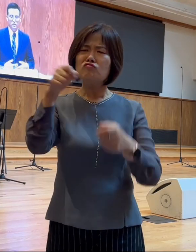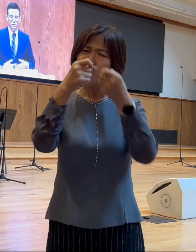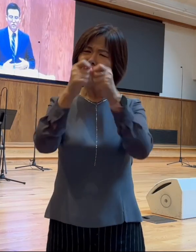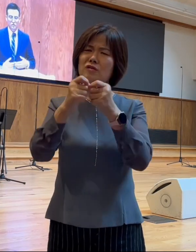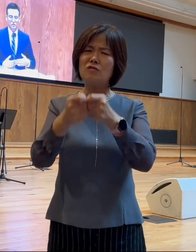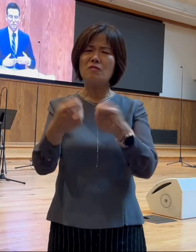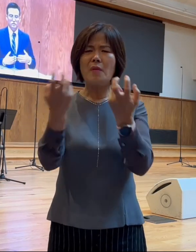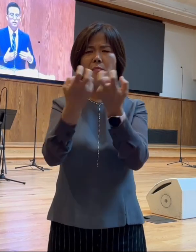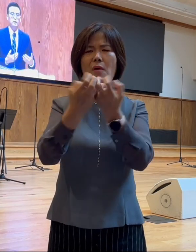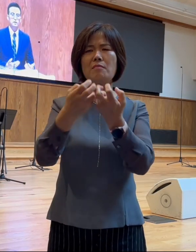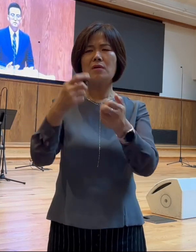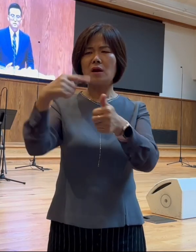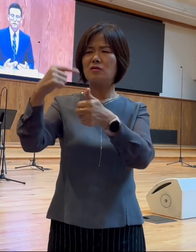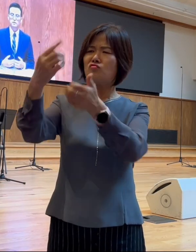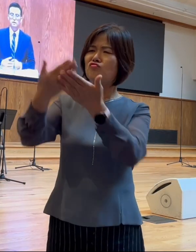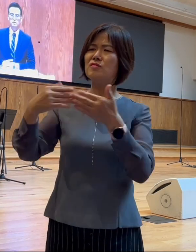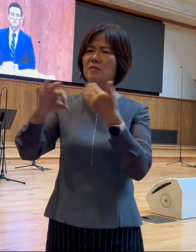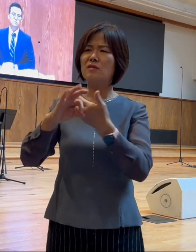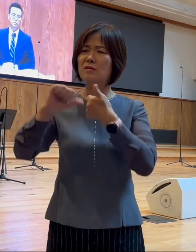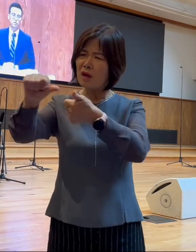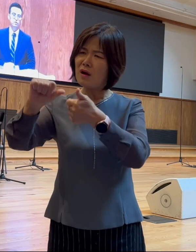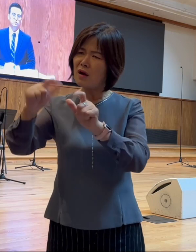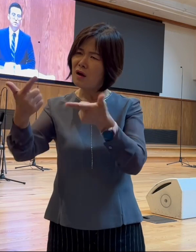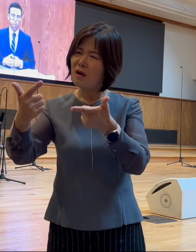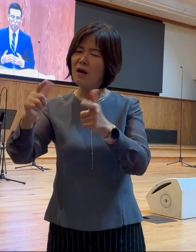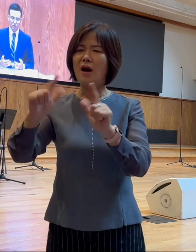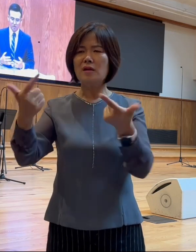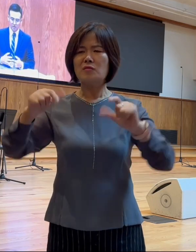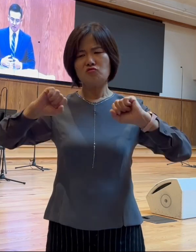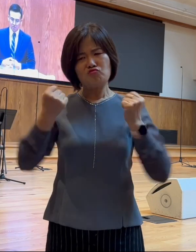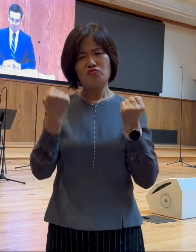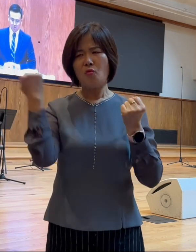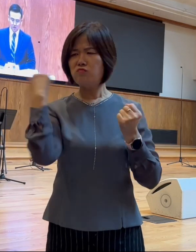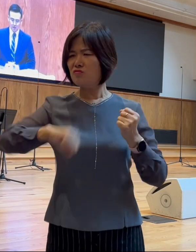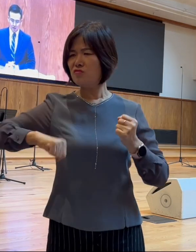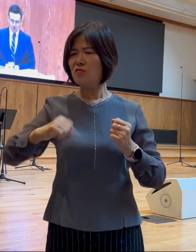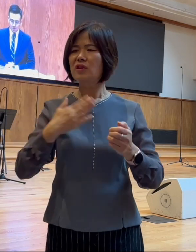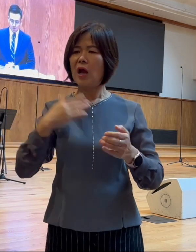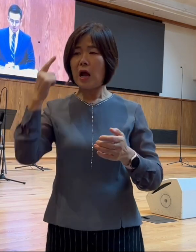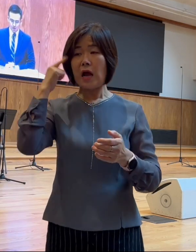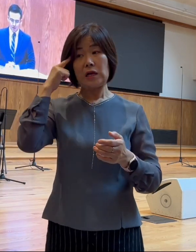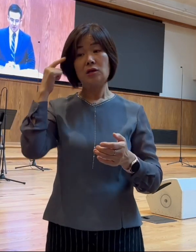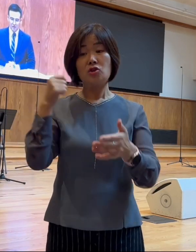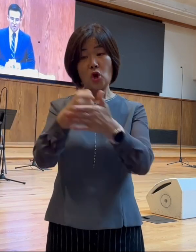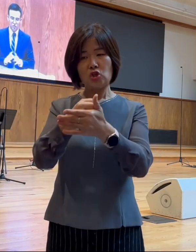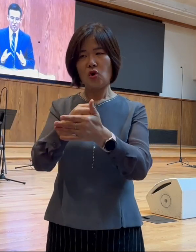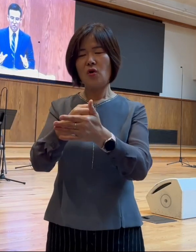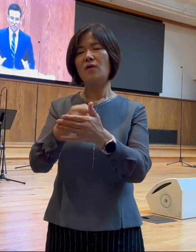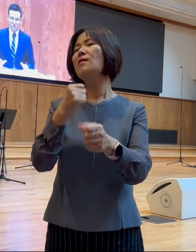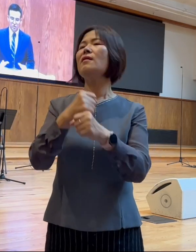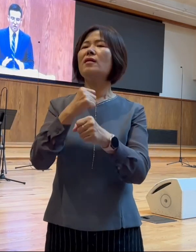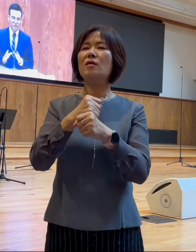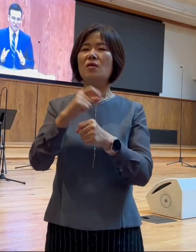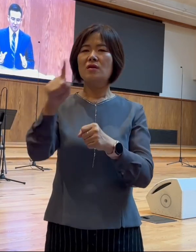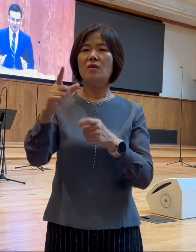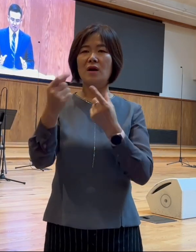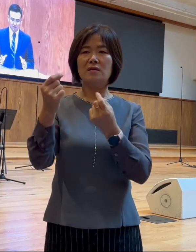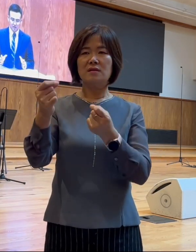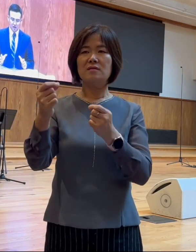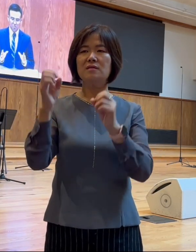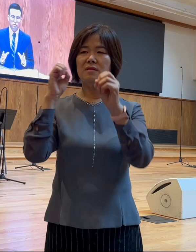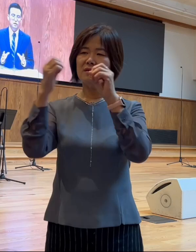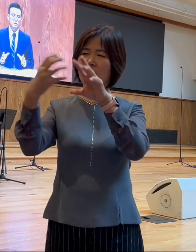제가 따라가든지 안 따라가든지 해볼게요. 제가 순종하든지 안 해보든지 할게요. 이런 식의